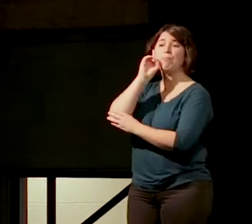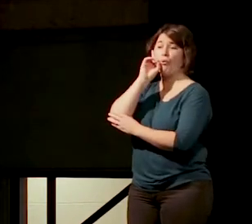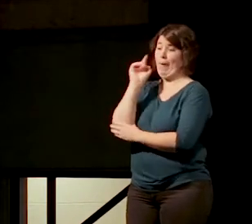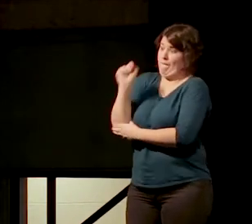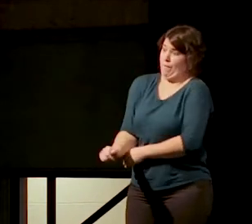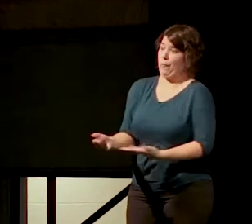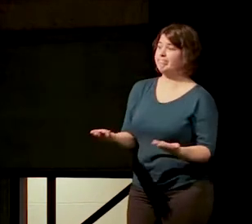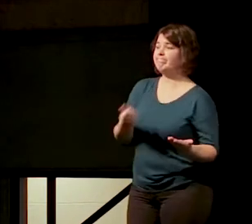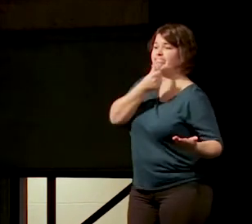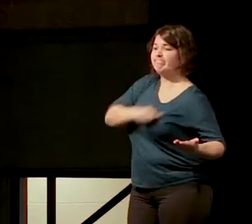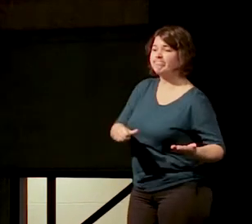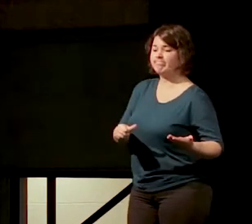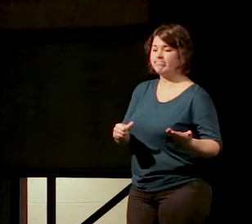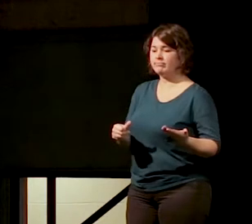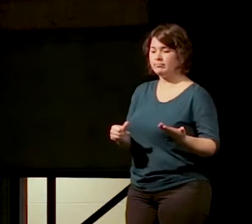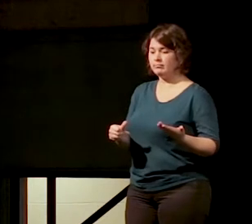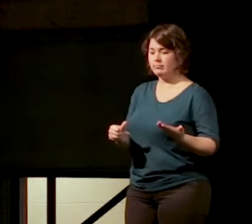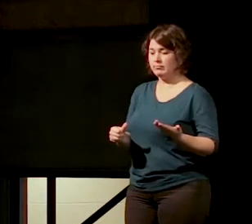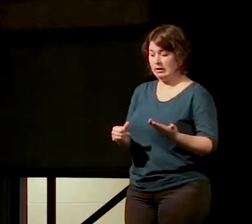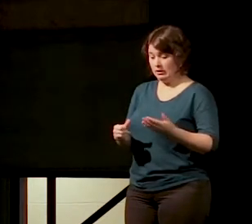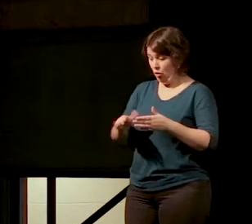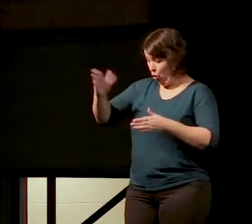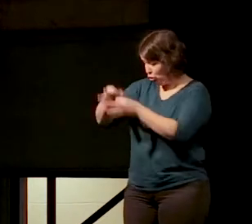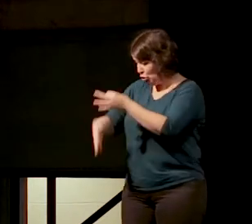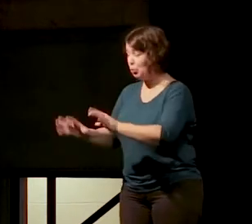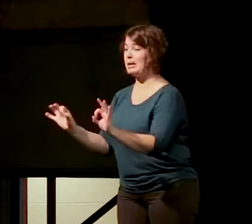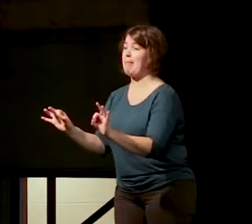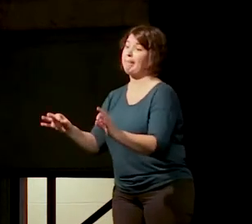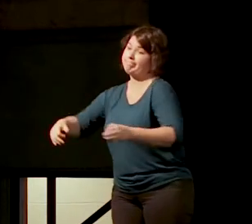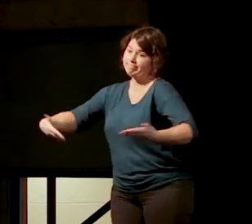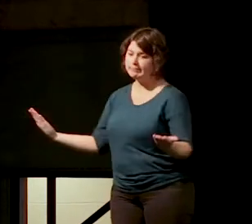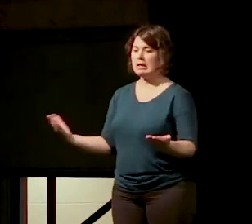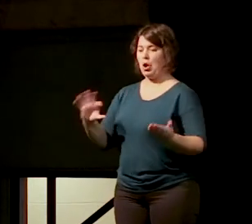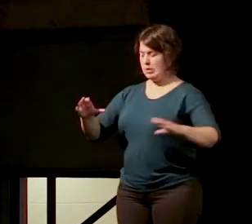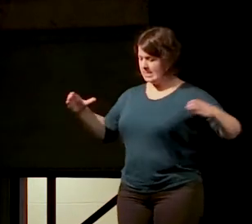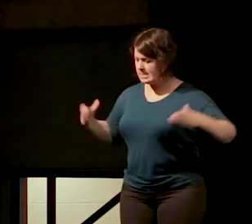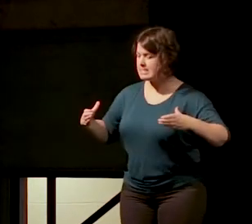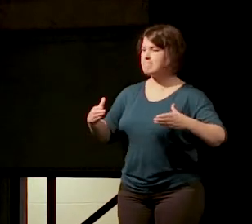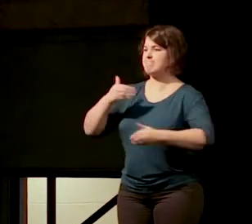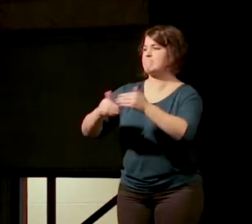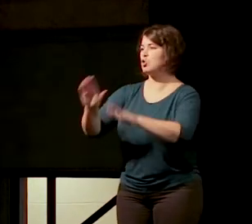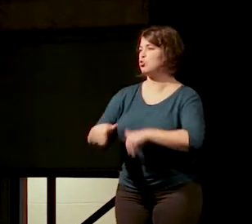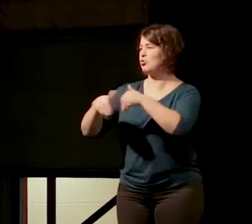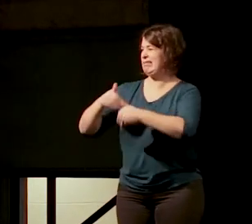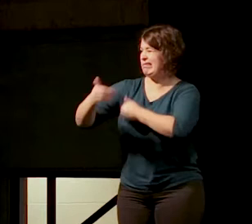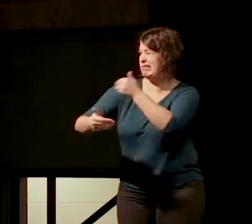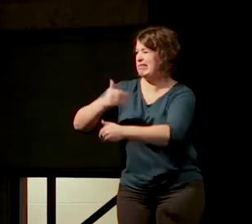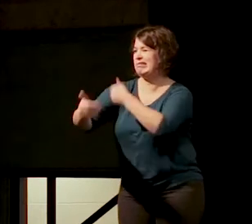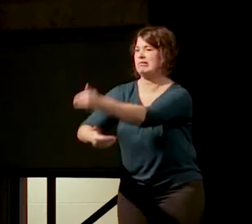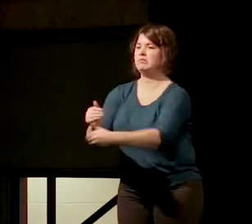le faut et qu'il ne reste plus que ces options sur la table. Alors oui, on serre les rangs et on continue